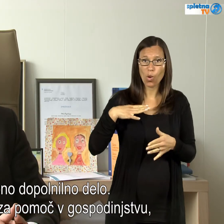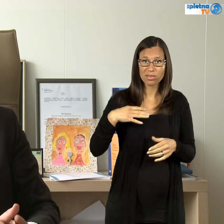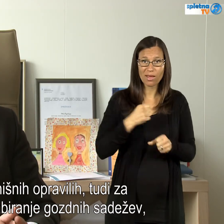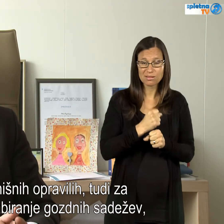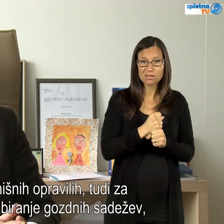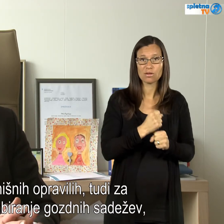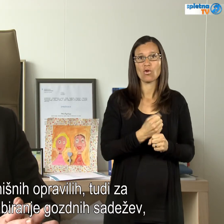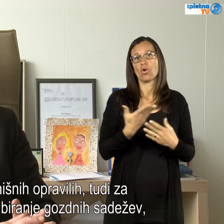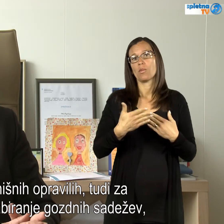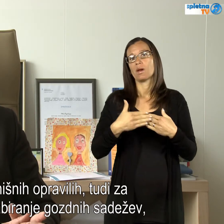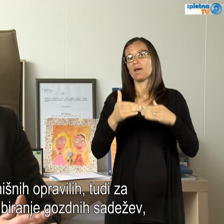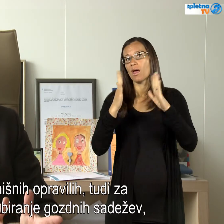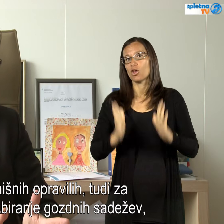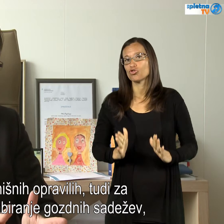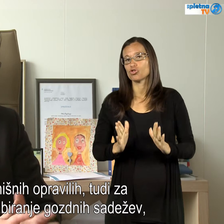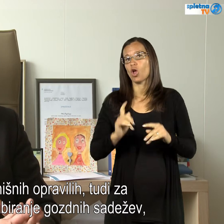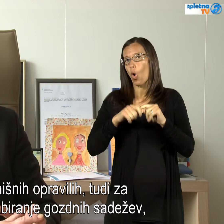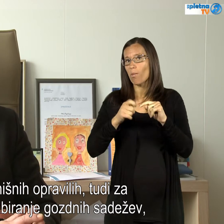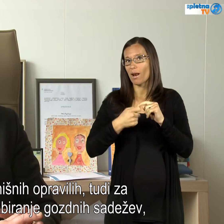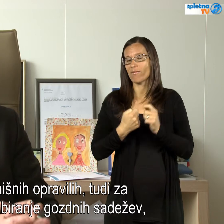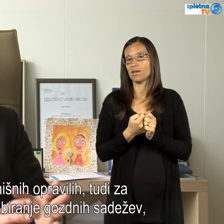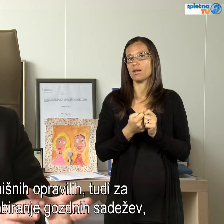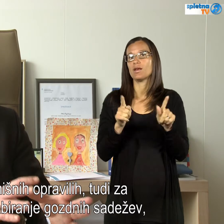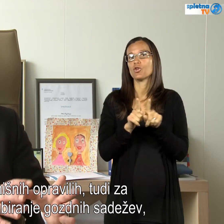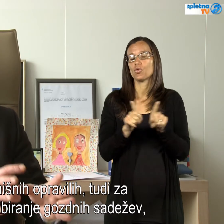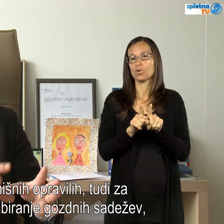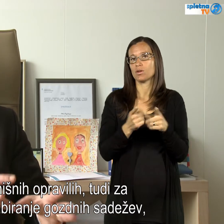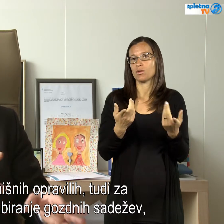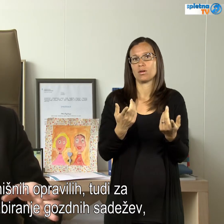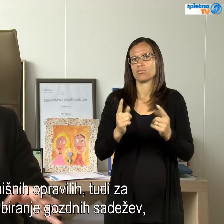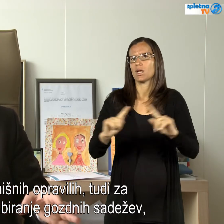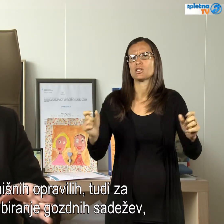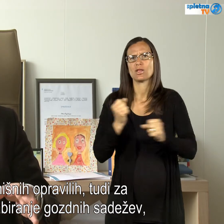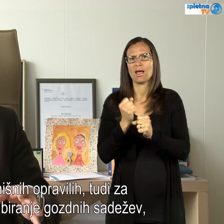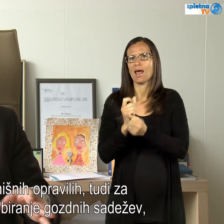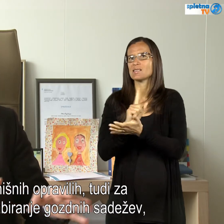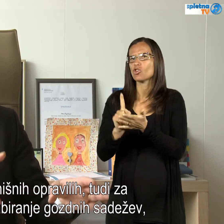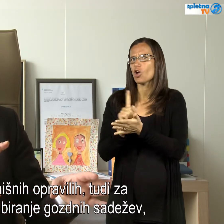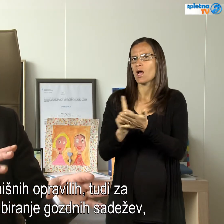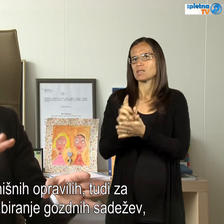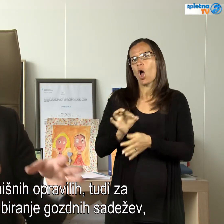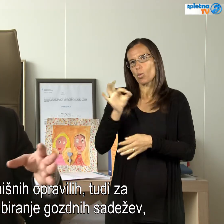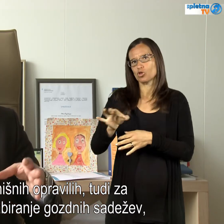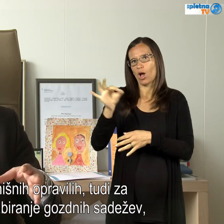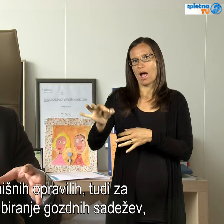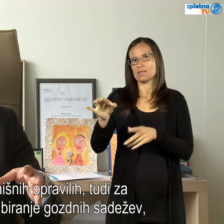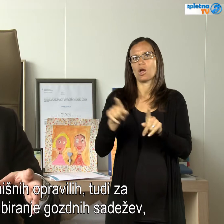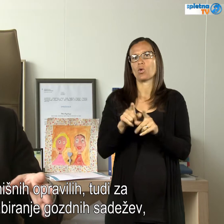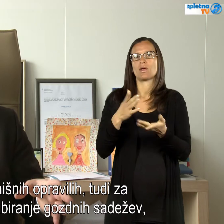pri hišnih opravilih, na drugi strani tudi za takšna dela, ki so začasna in občasna, kot je nabiranje gozdnih